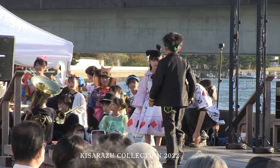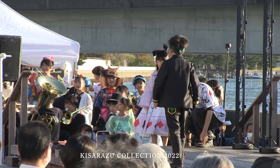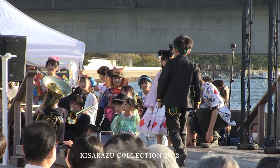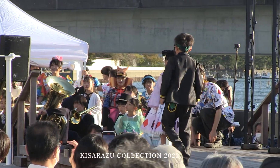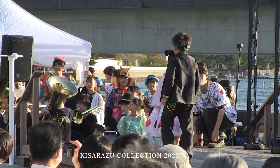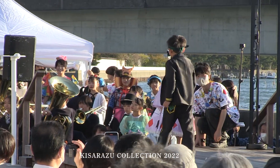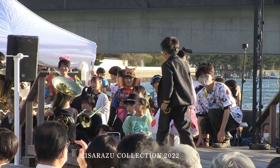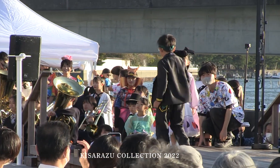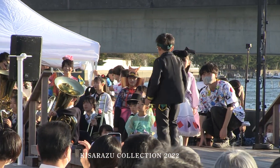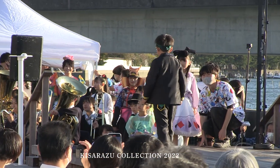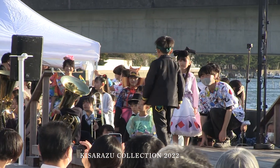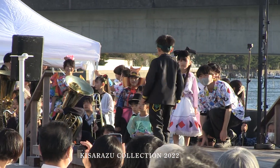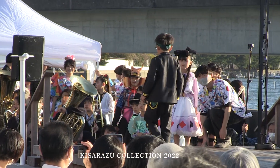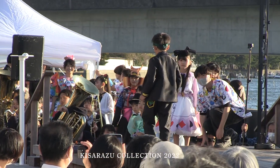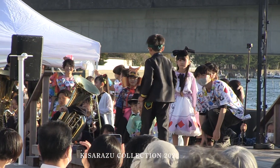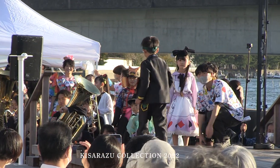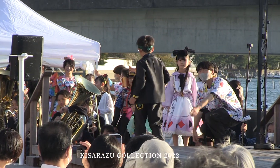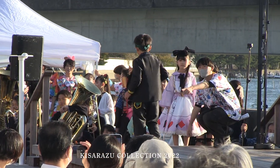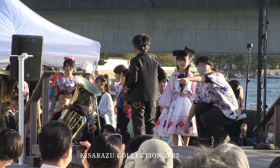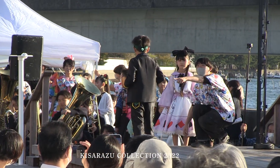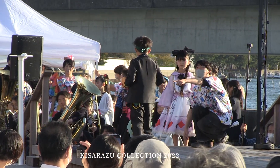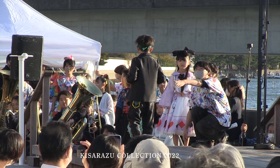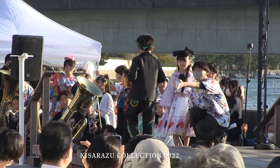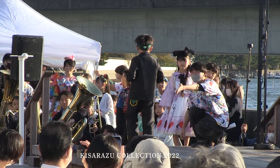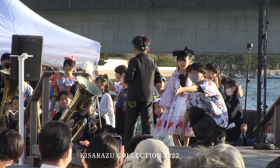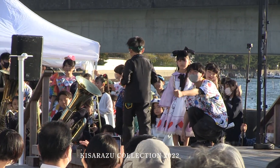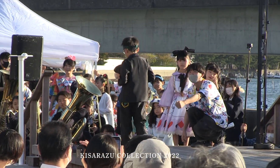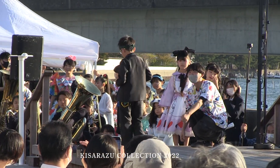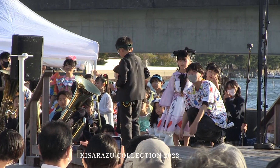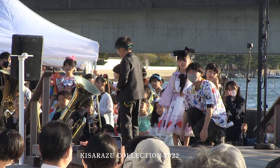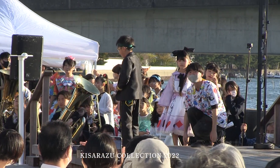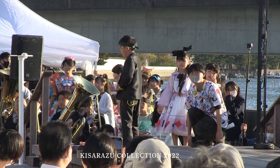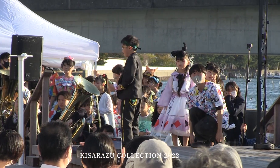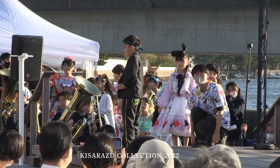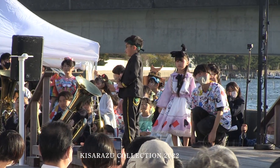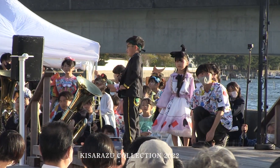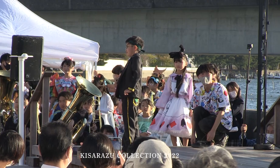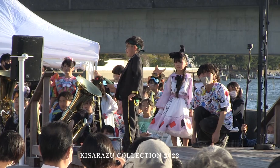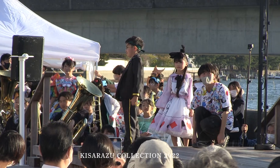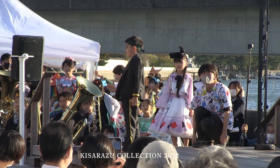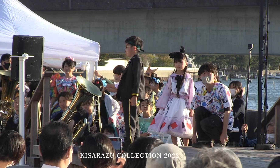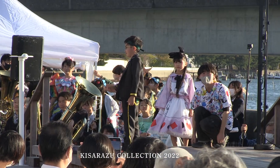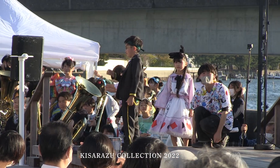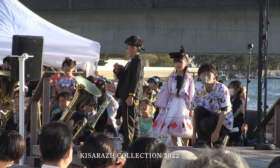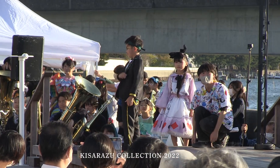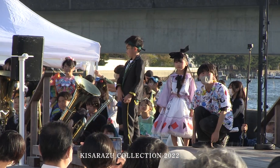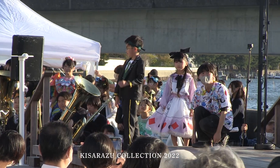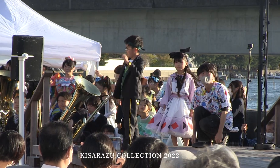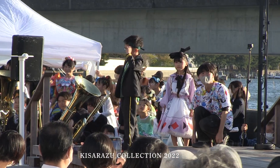。キラキラボタンも手作りです。靴の宝石箱にも注目です。